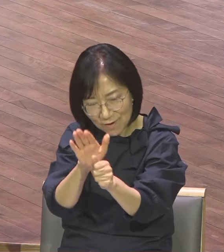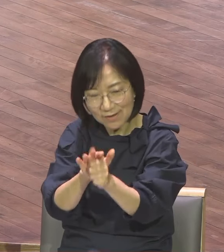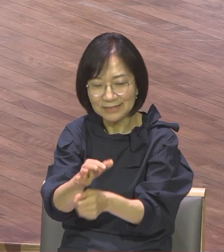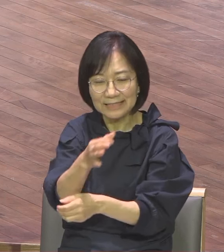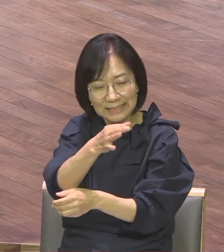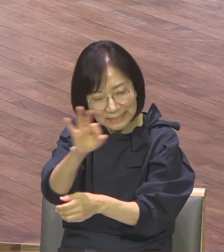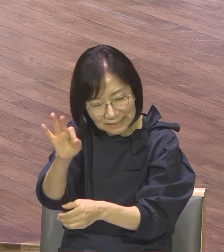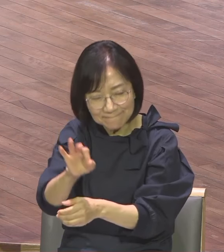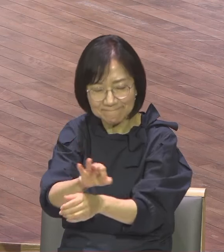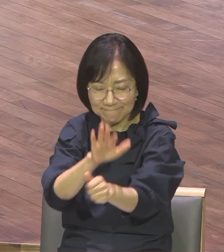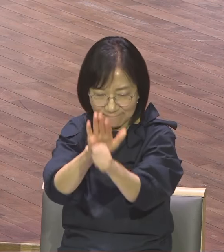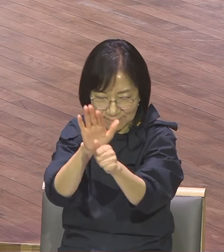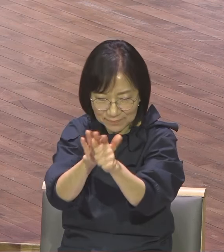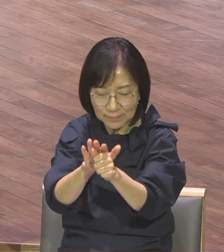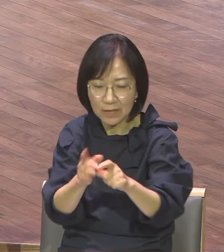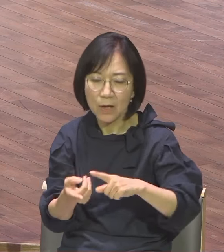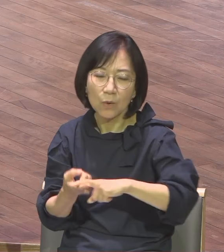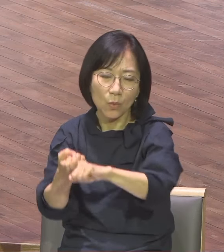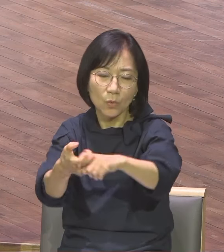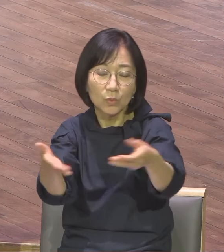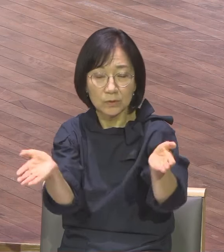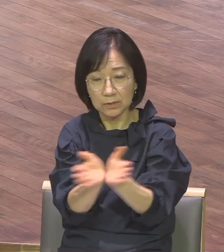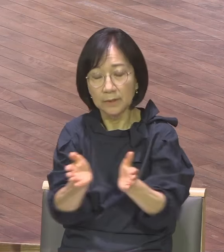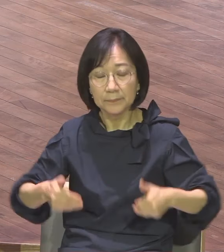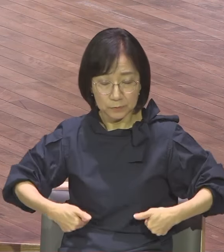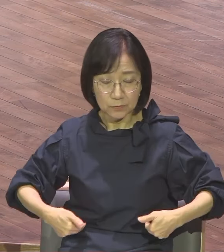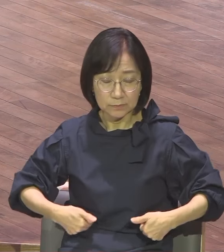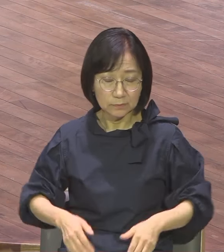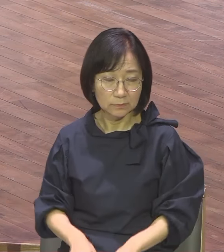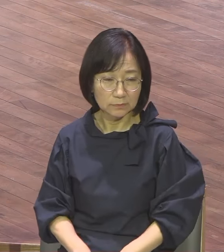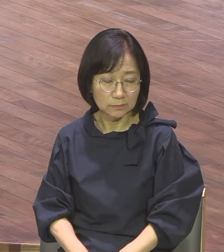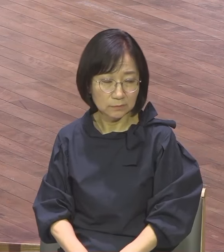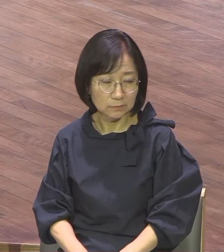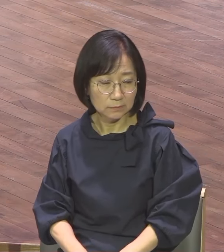공동체. 이게 복음적 교회예요.